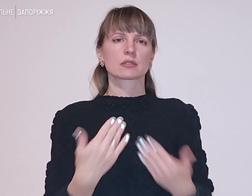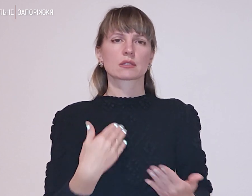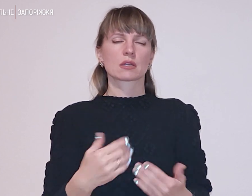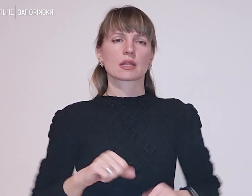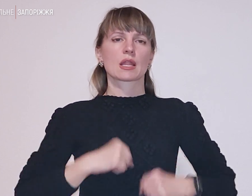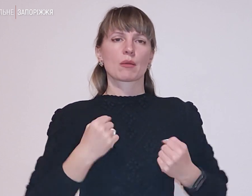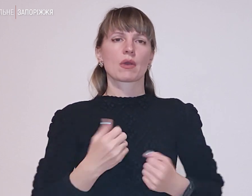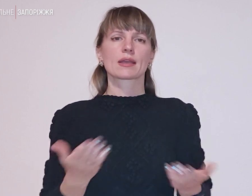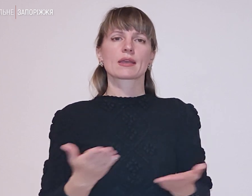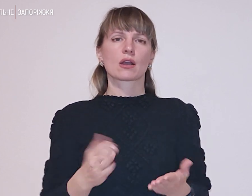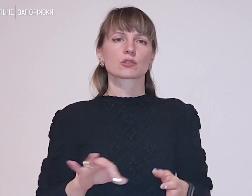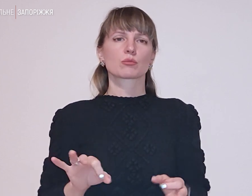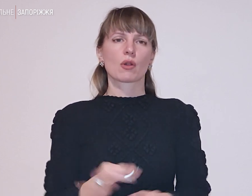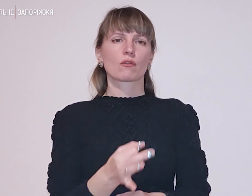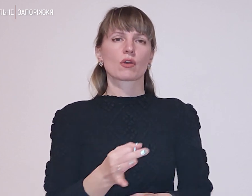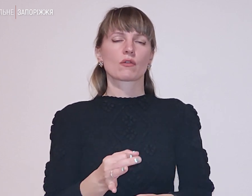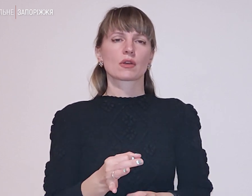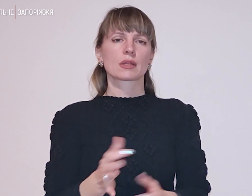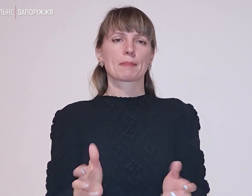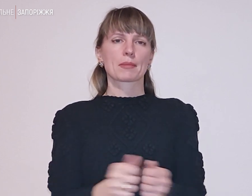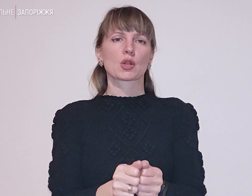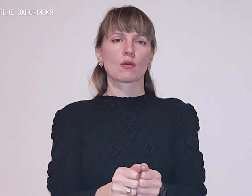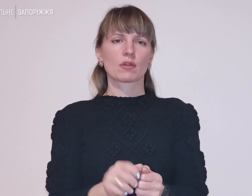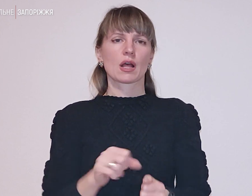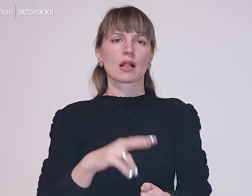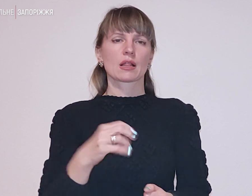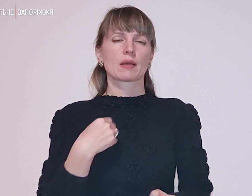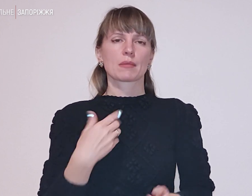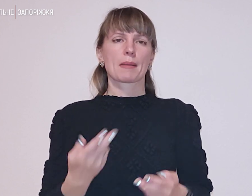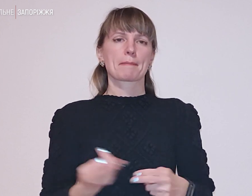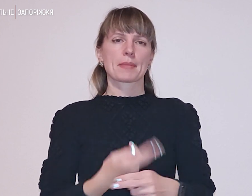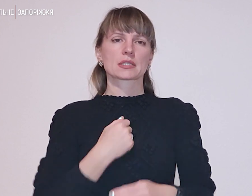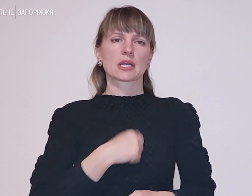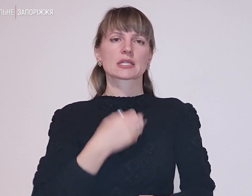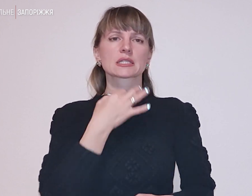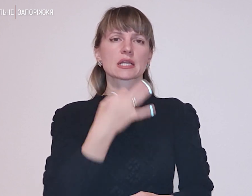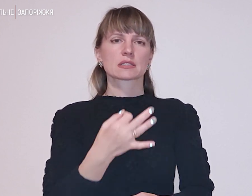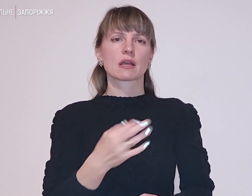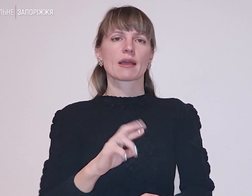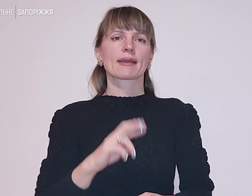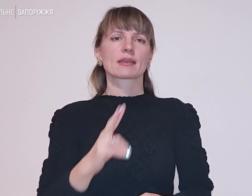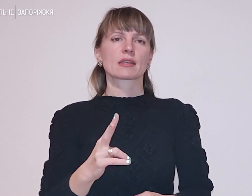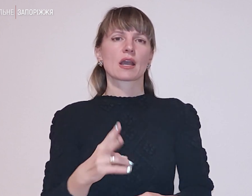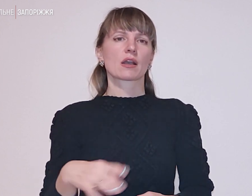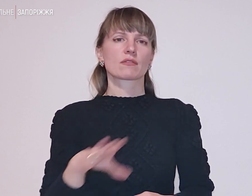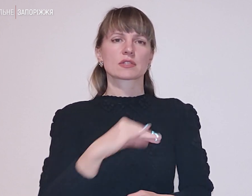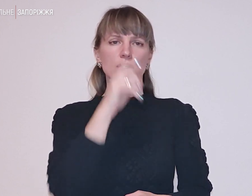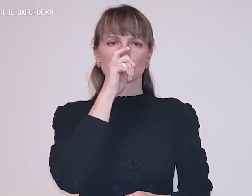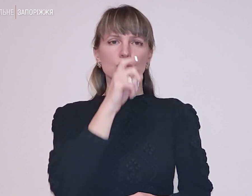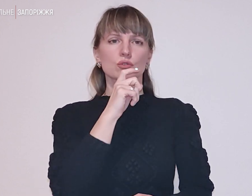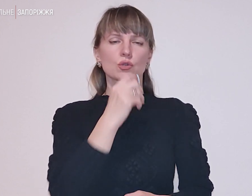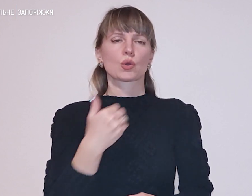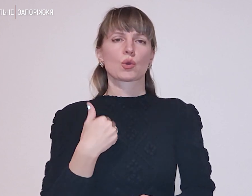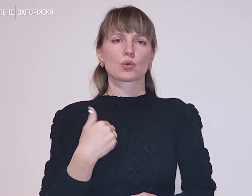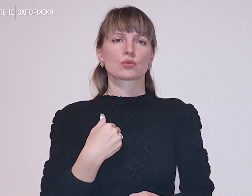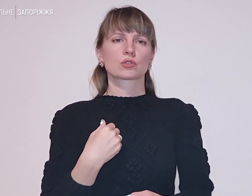Намагався якось провокувати, підловити. Але ми без агресії сказали, якось усе незрозуміло, хочеться ясності.